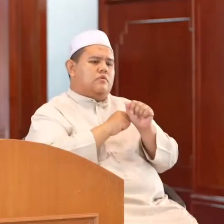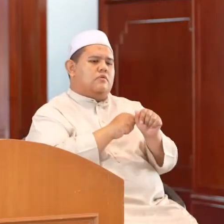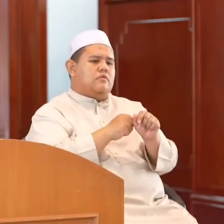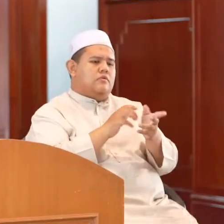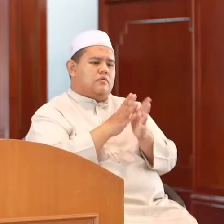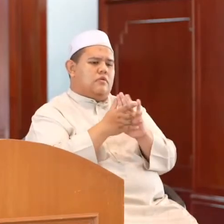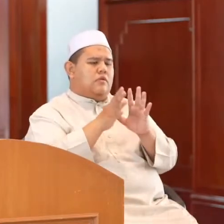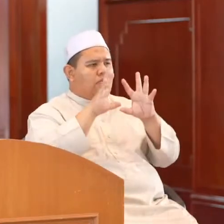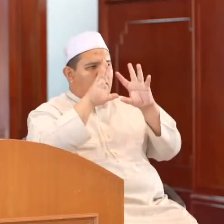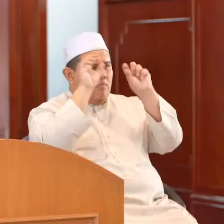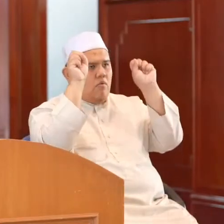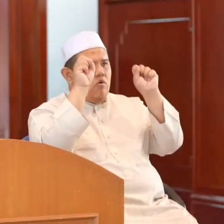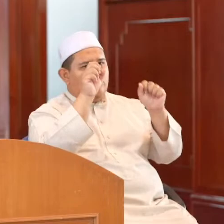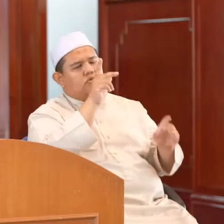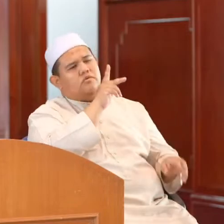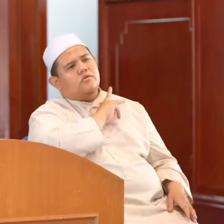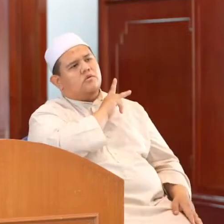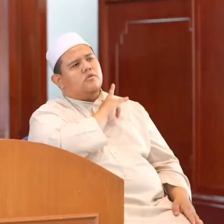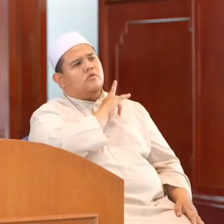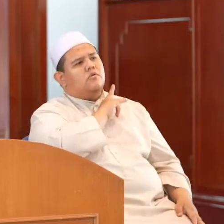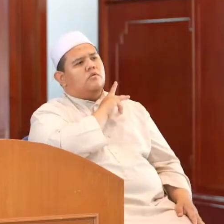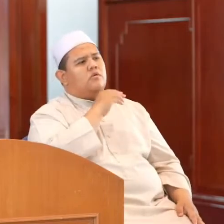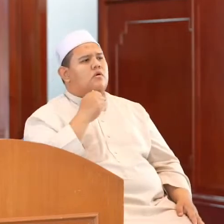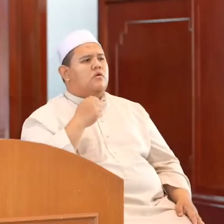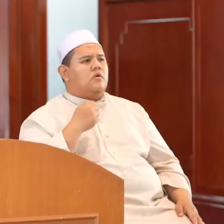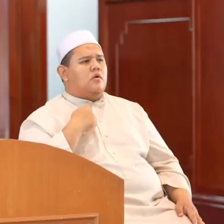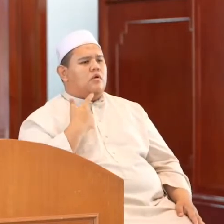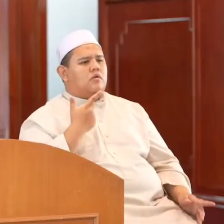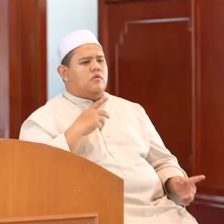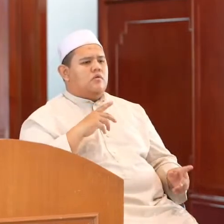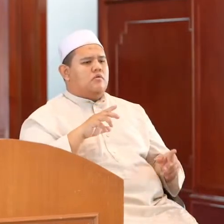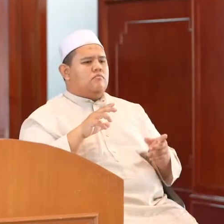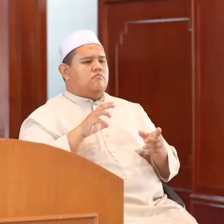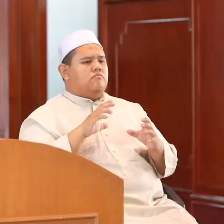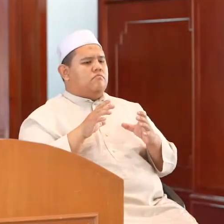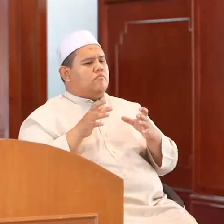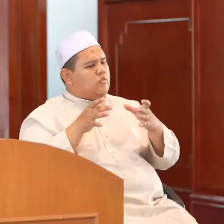bos, dan ada geng yang hebat.